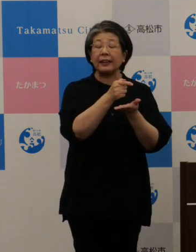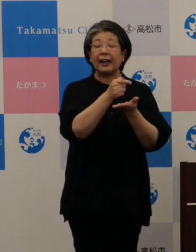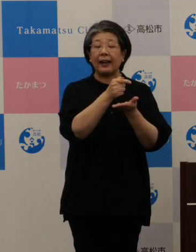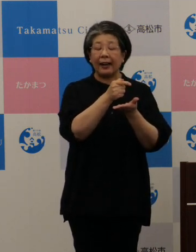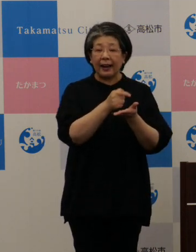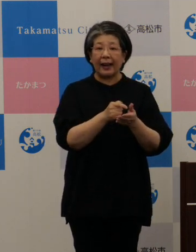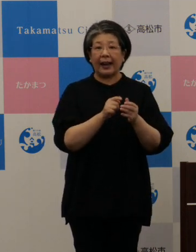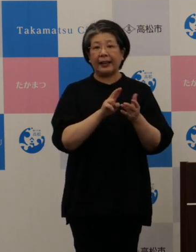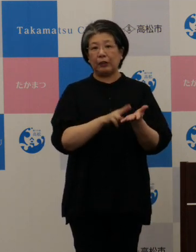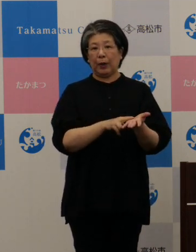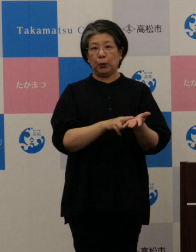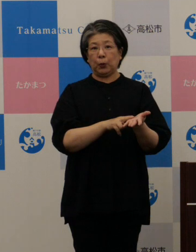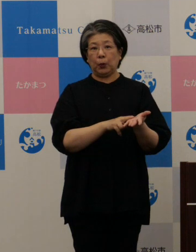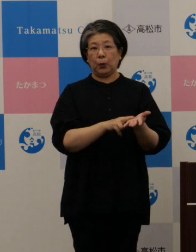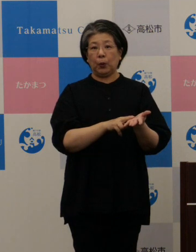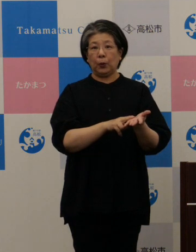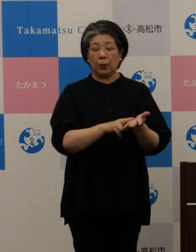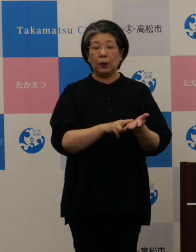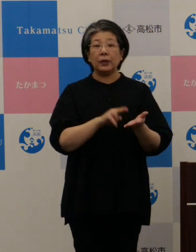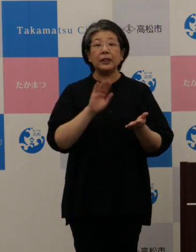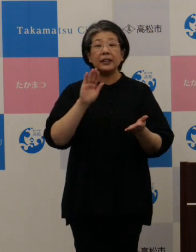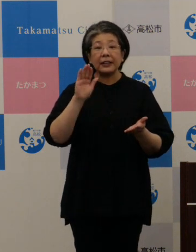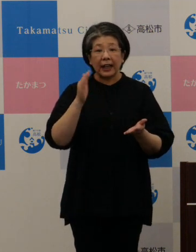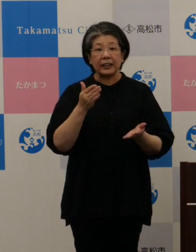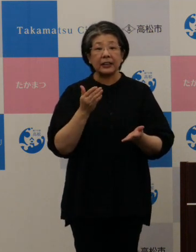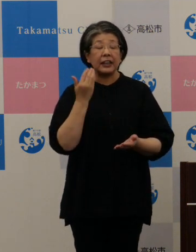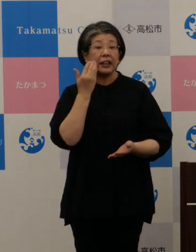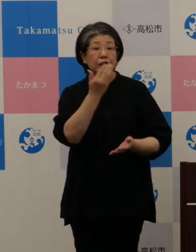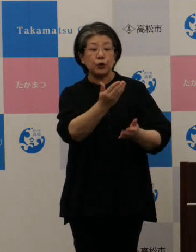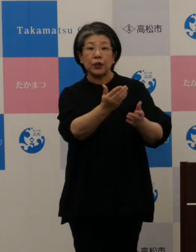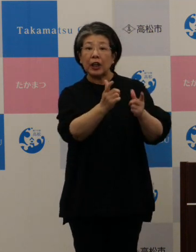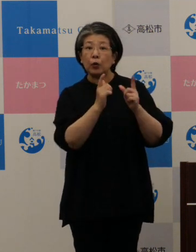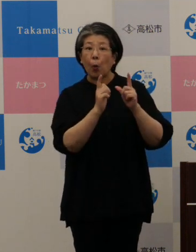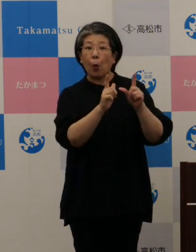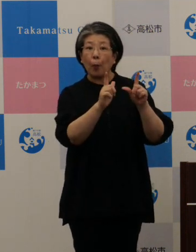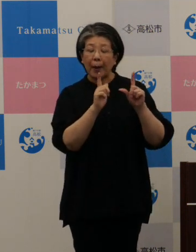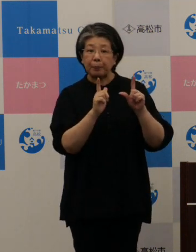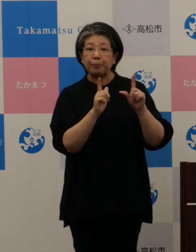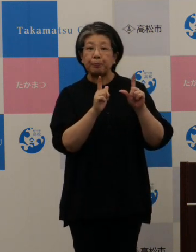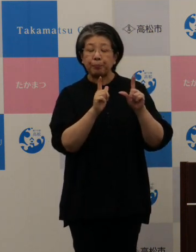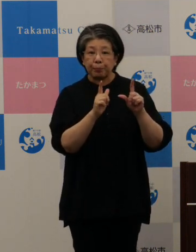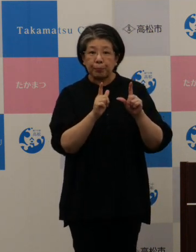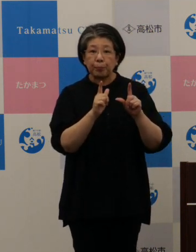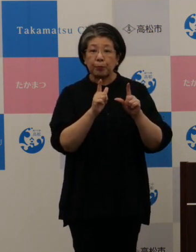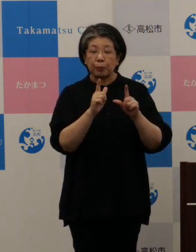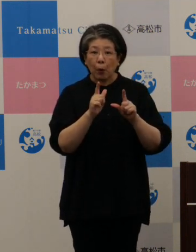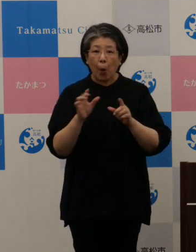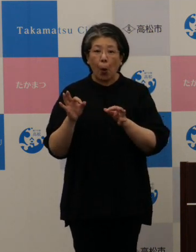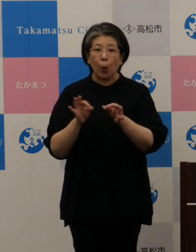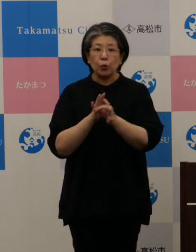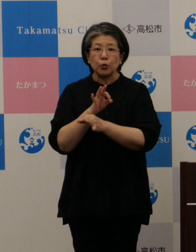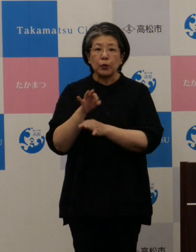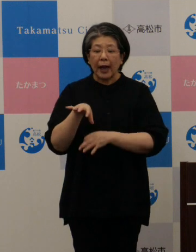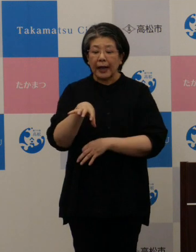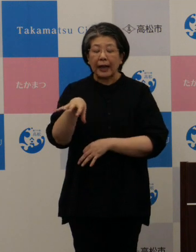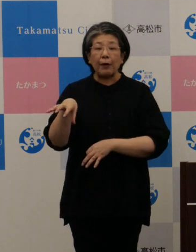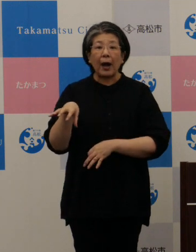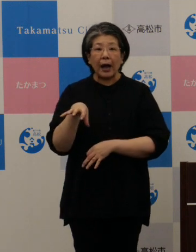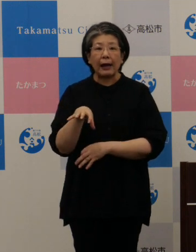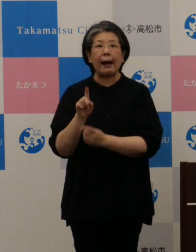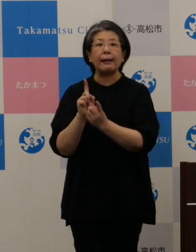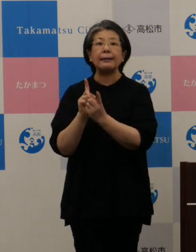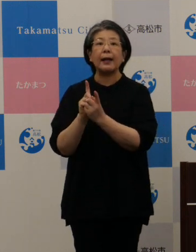ということになろうかと思っております。まあ、ただ質疑答弁ということになりますと執行部側としてそれにきちっと答えたがいけ